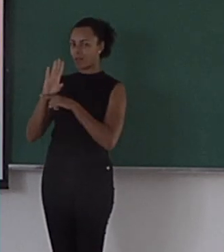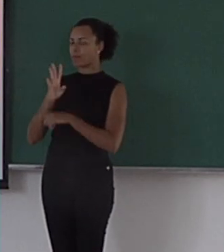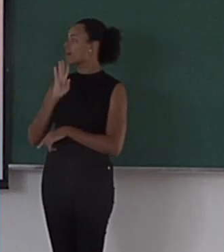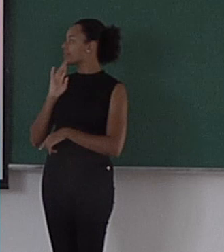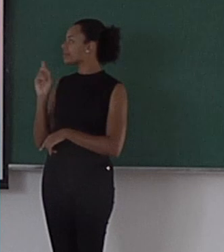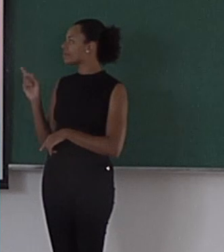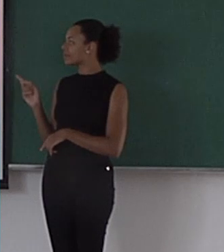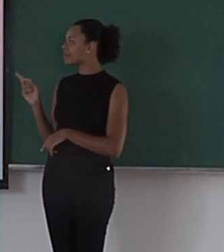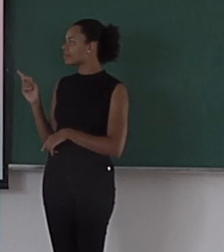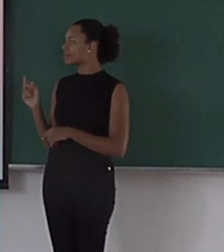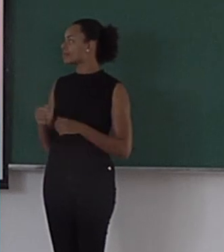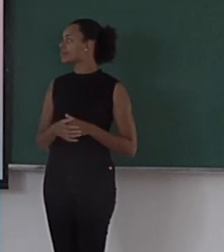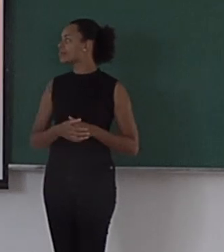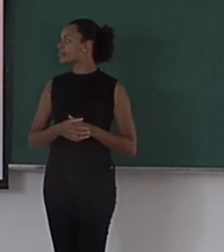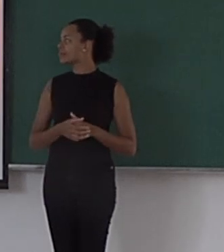né?